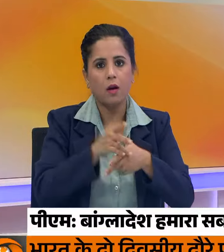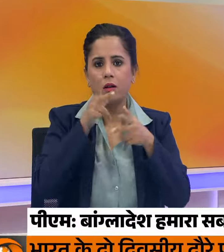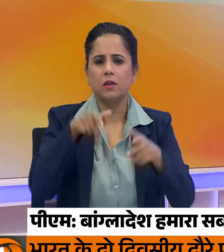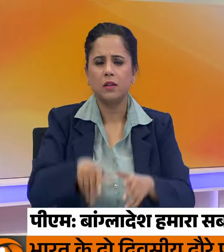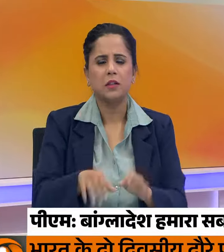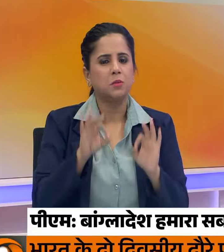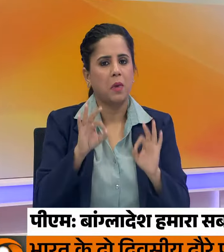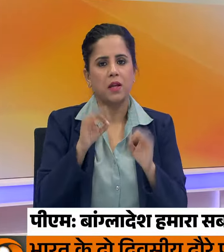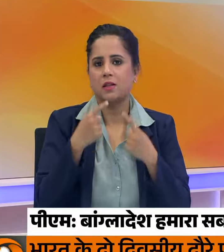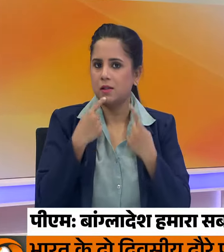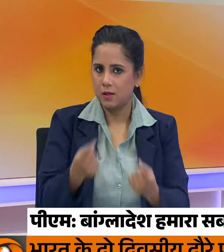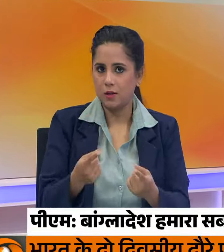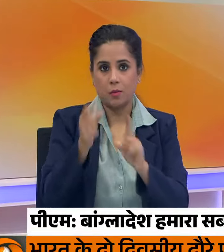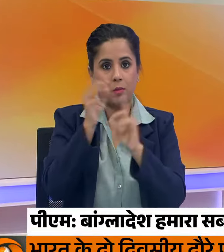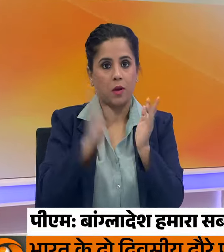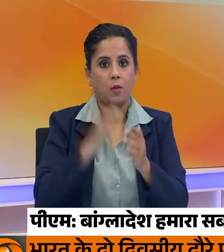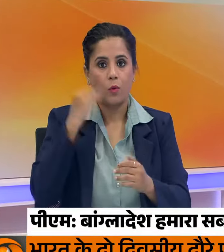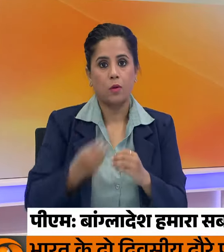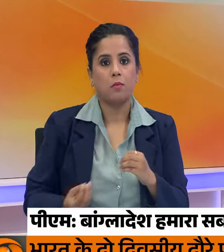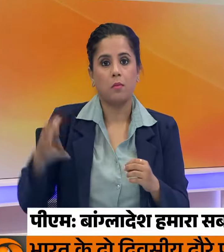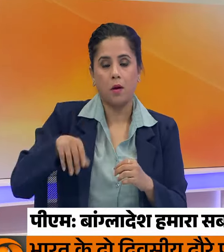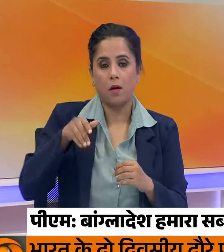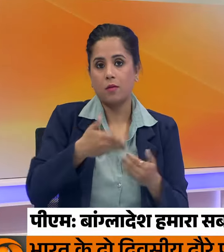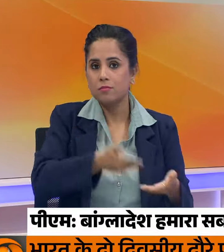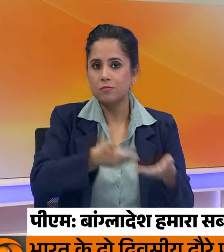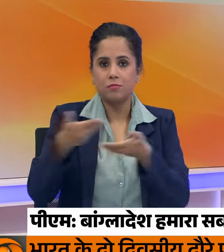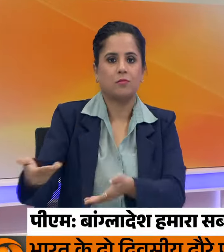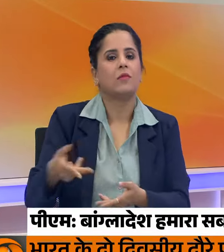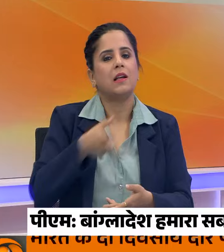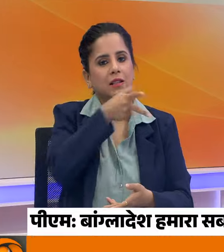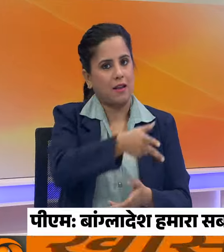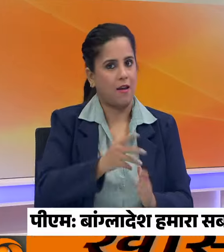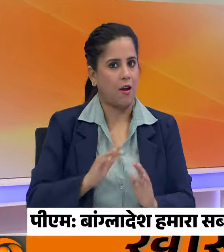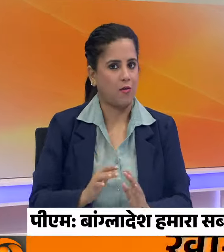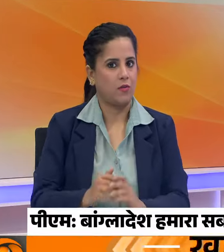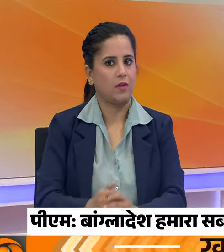सबसे खास पीएम मोदी को बांग्लादेश आने का दिया